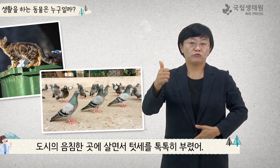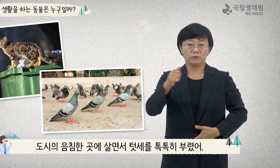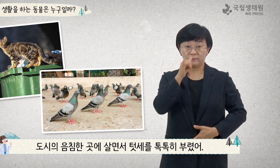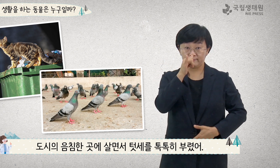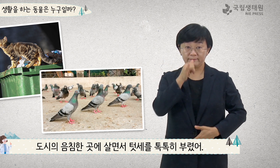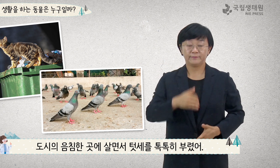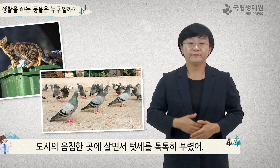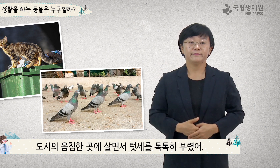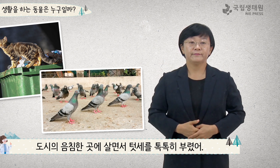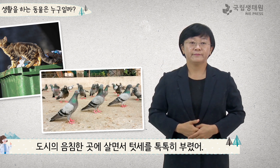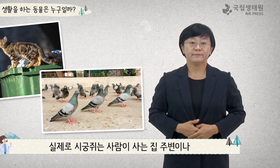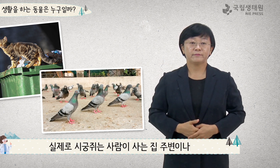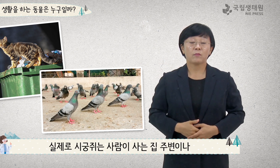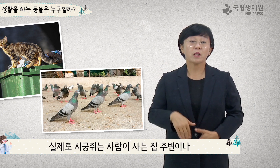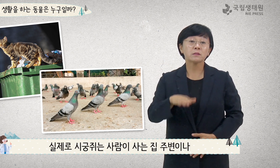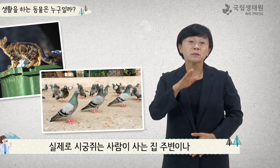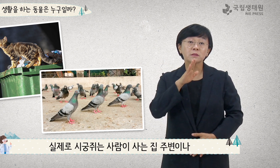부렸어.